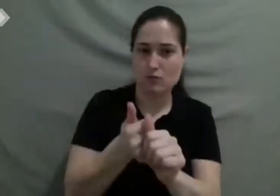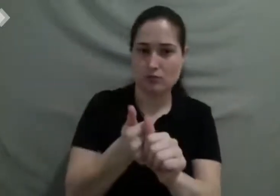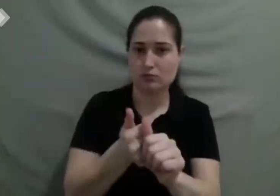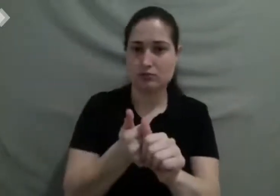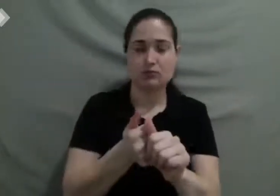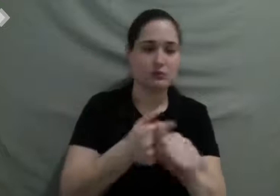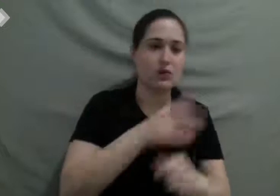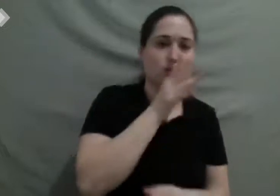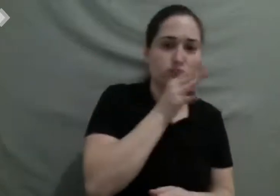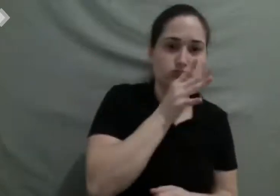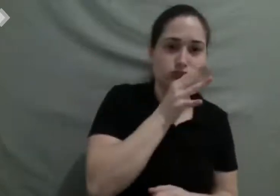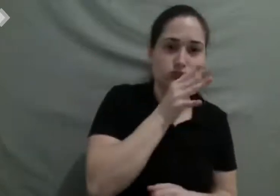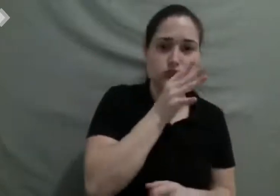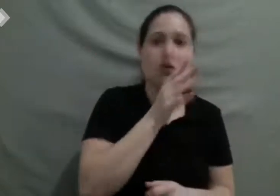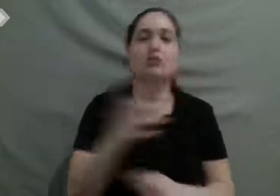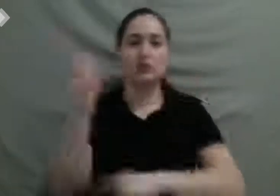que está diciendo Alisa.